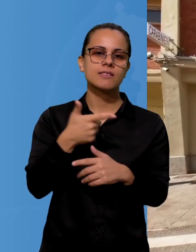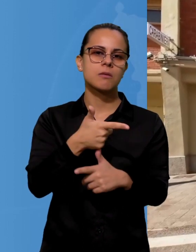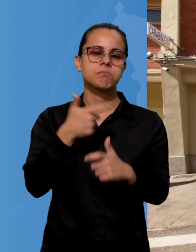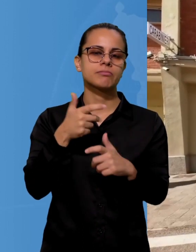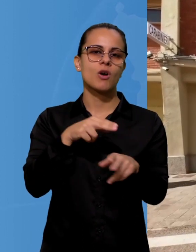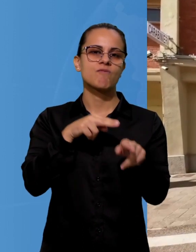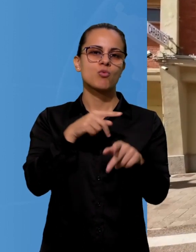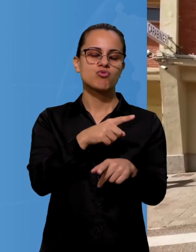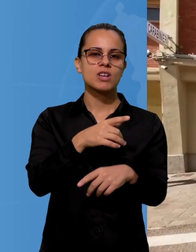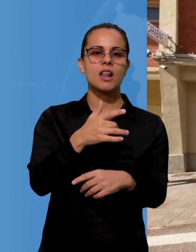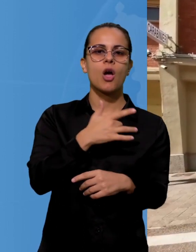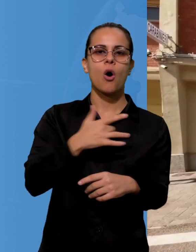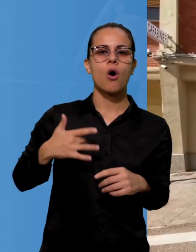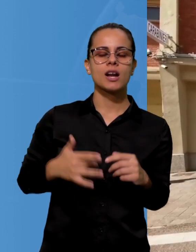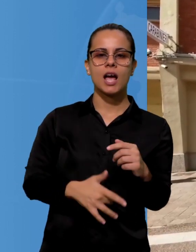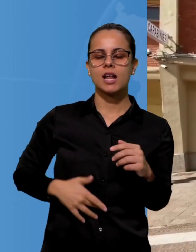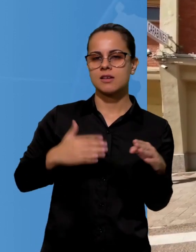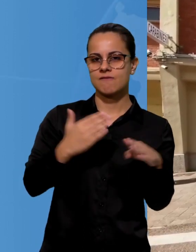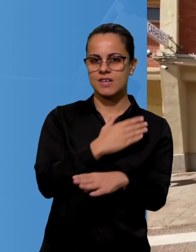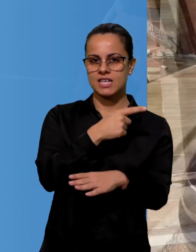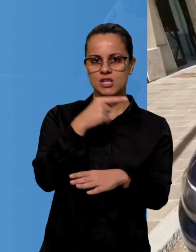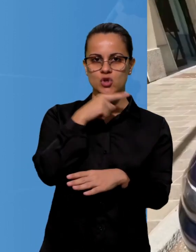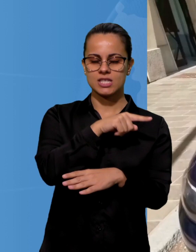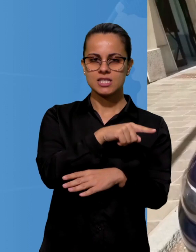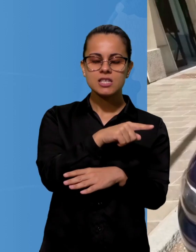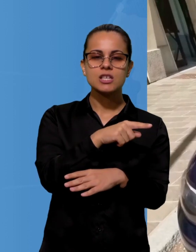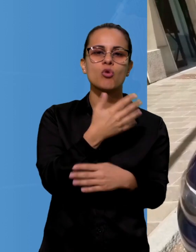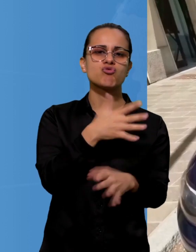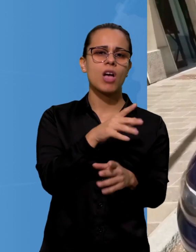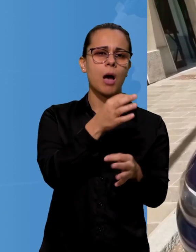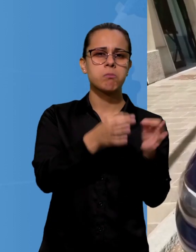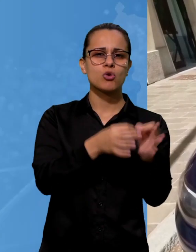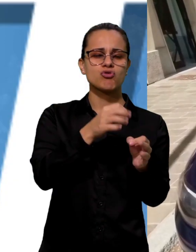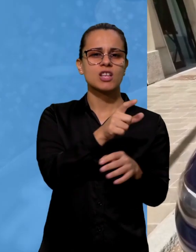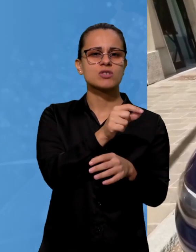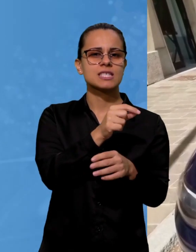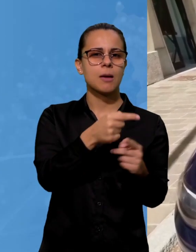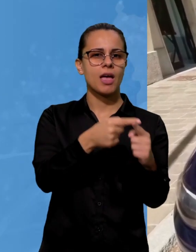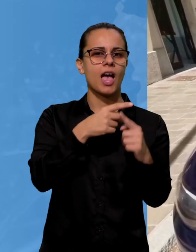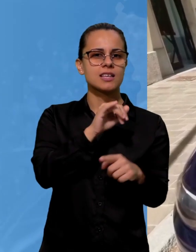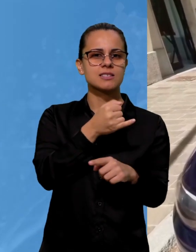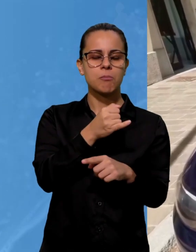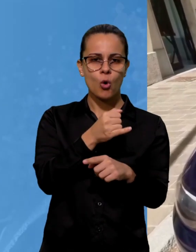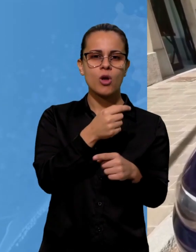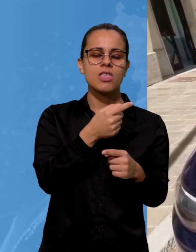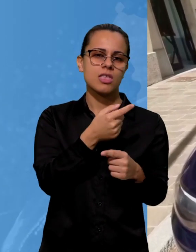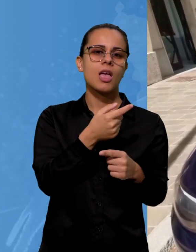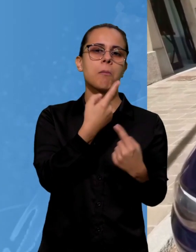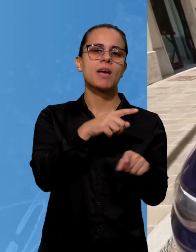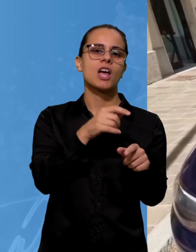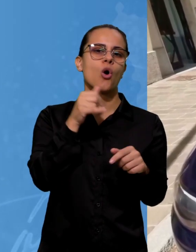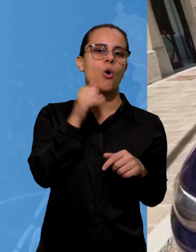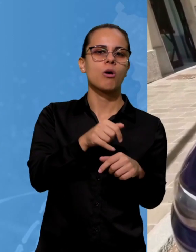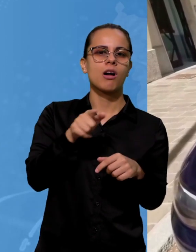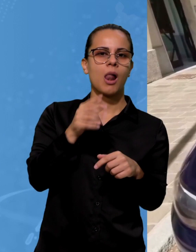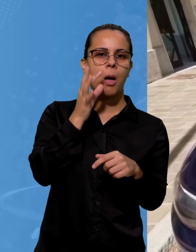che ha colpito alcuni organi vitali dello zio Nico. Ha processo insieme all'ex moglie Alice Fiore per l'omicidio del fratello Angelo Maria, padre